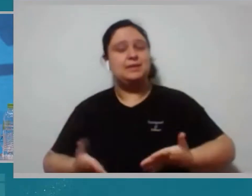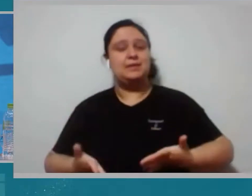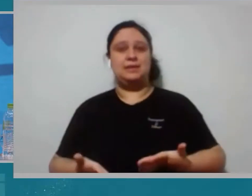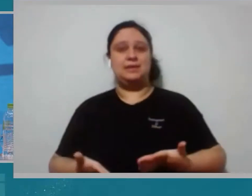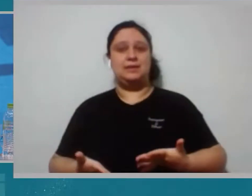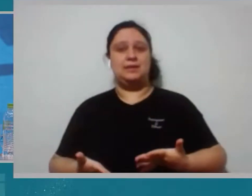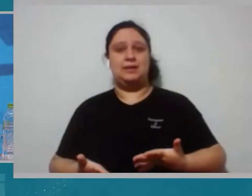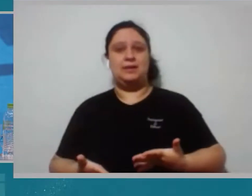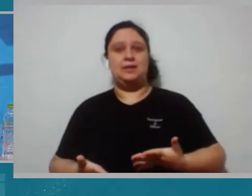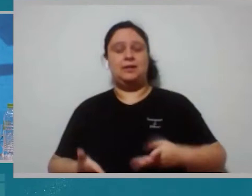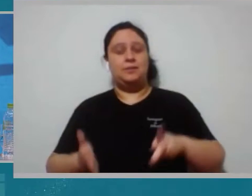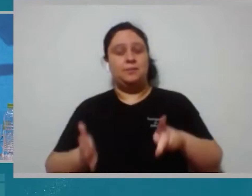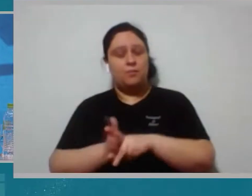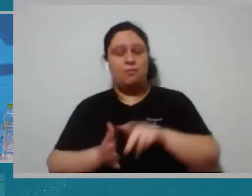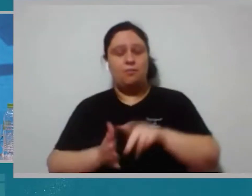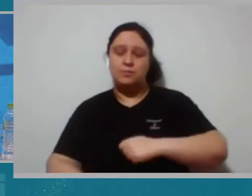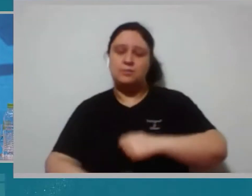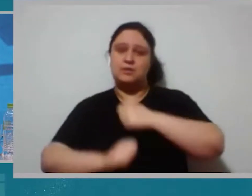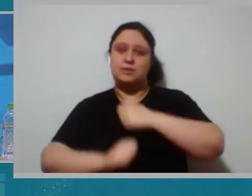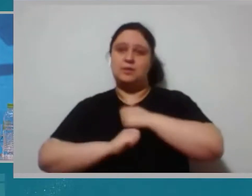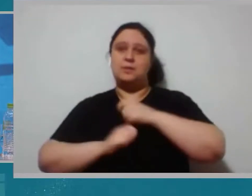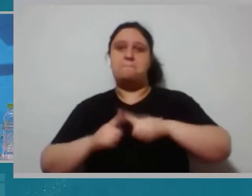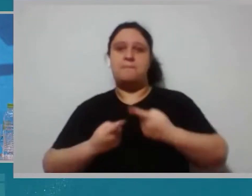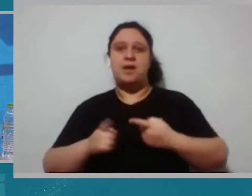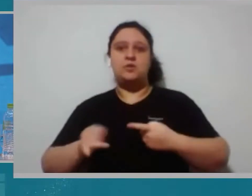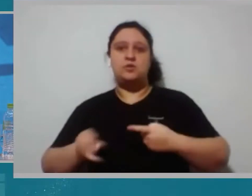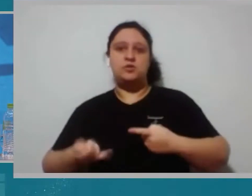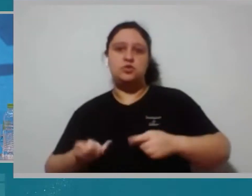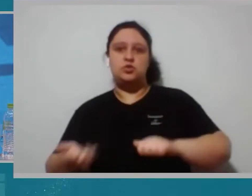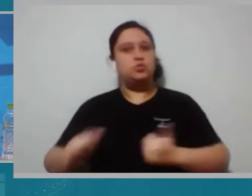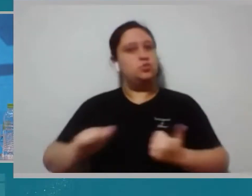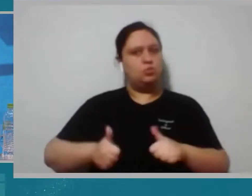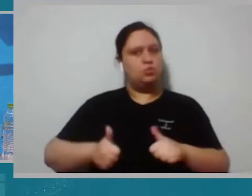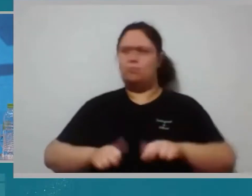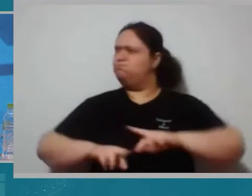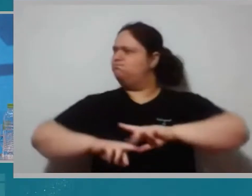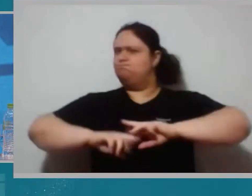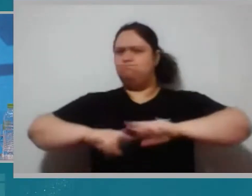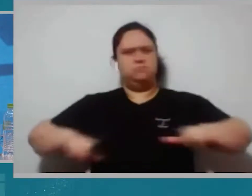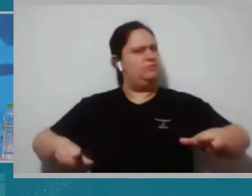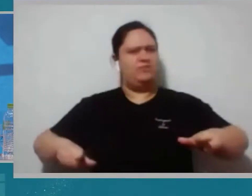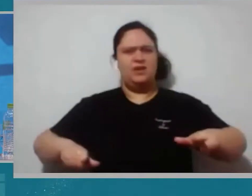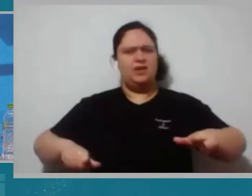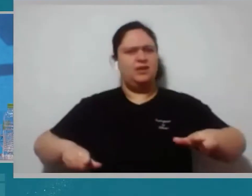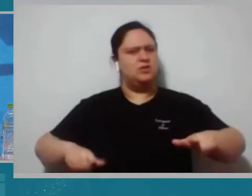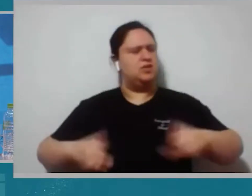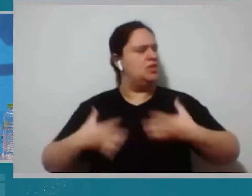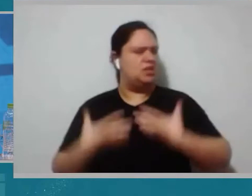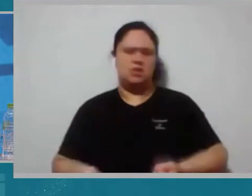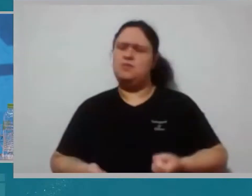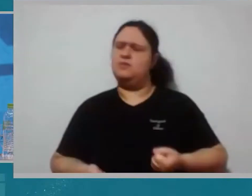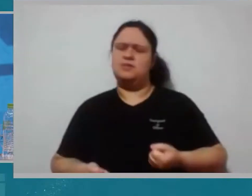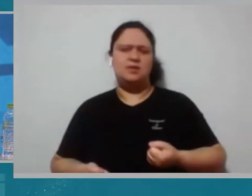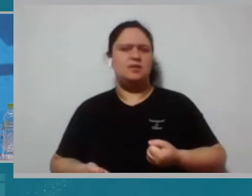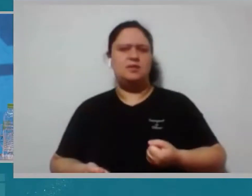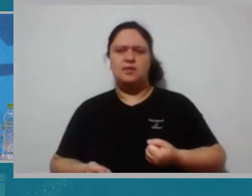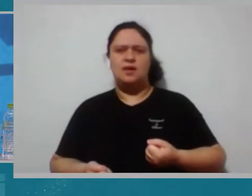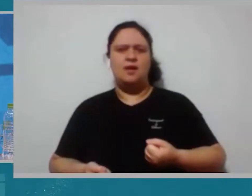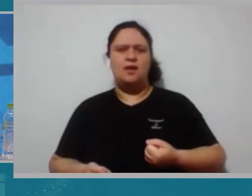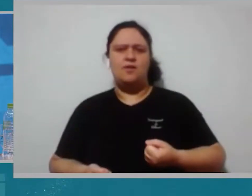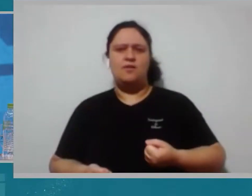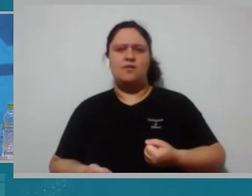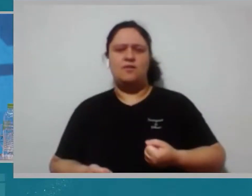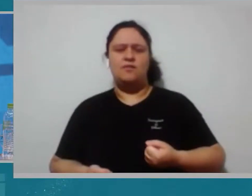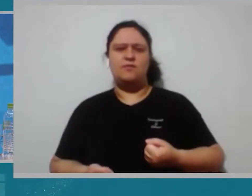sacerdote. Entretanto, João, ele fazia tudo o contrário. Ele primeiro não estava no